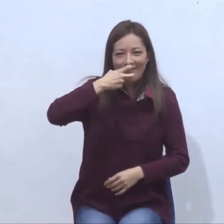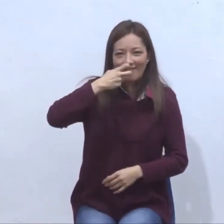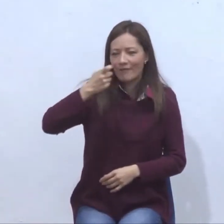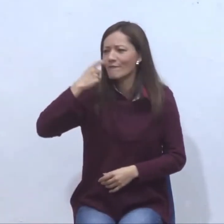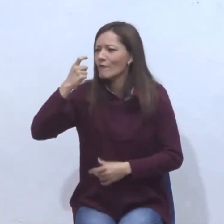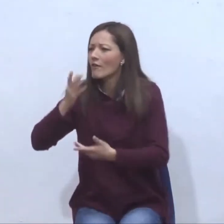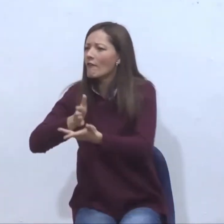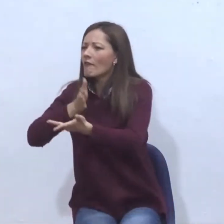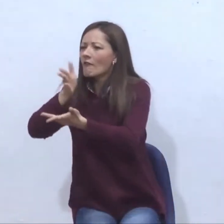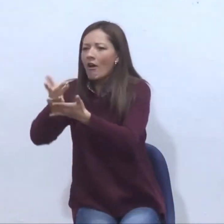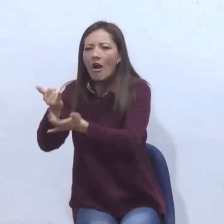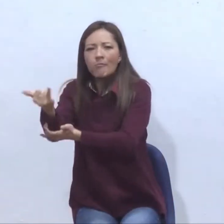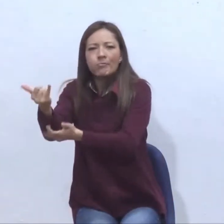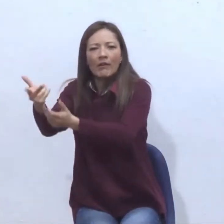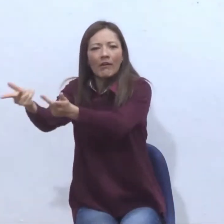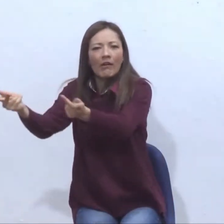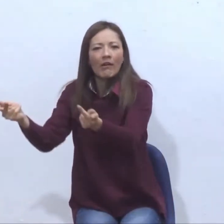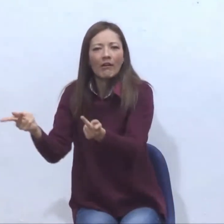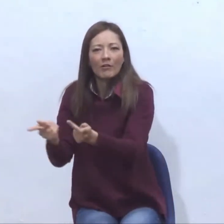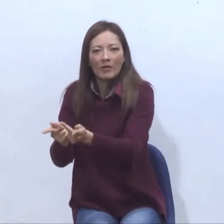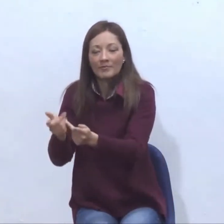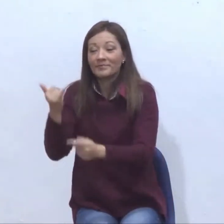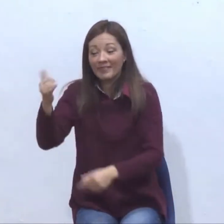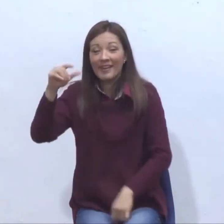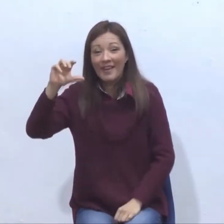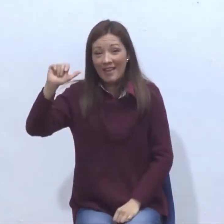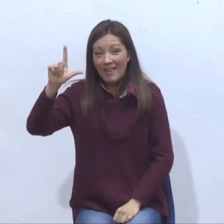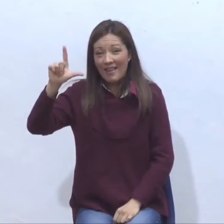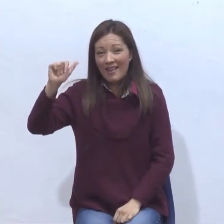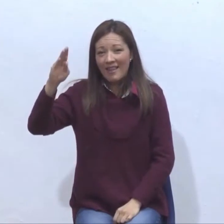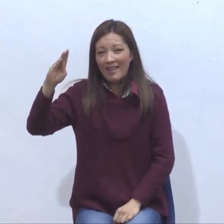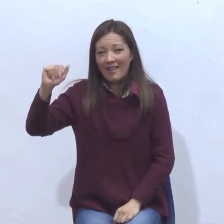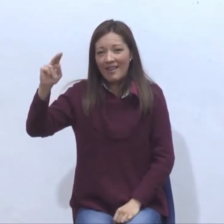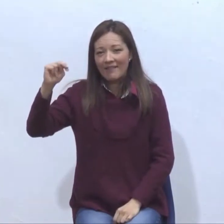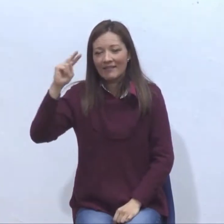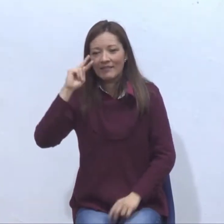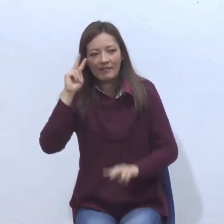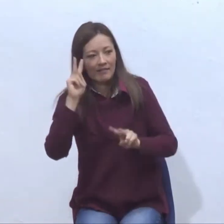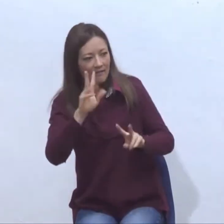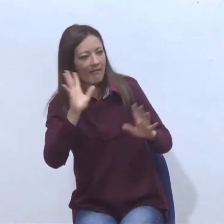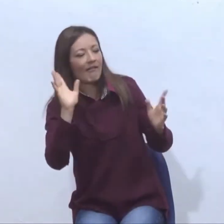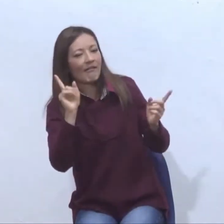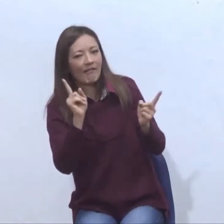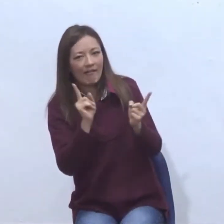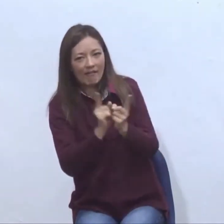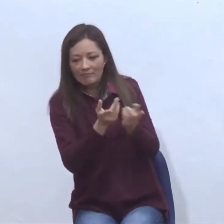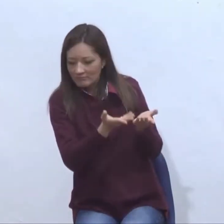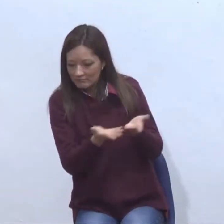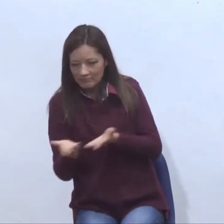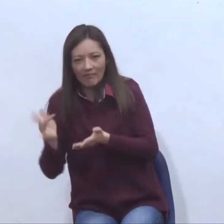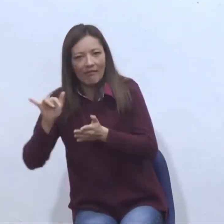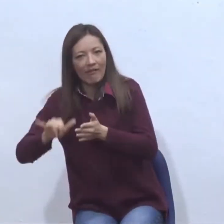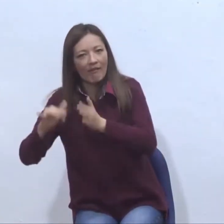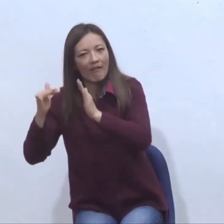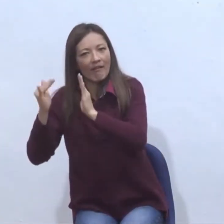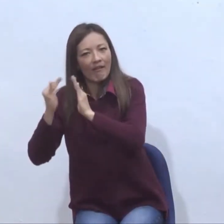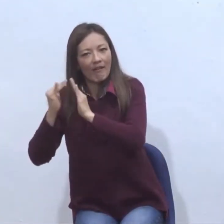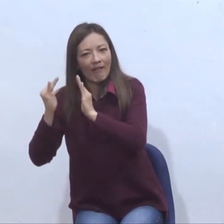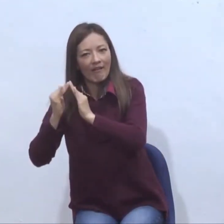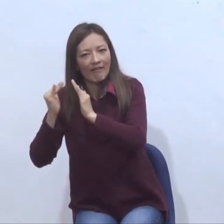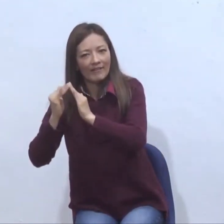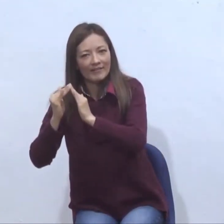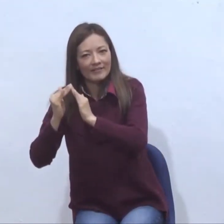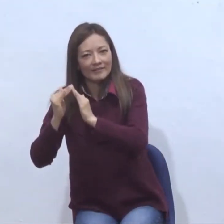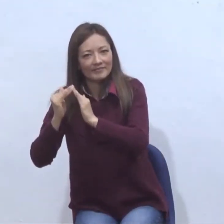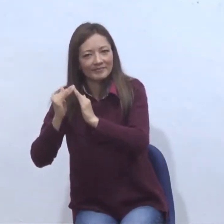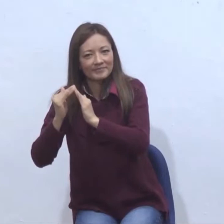ellos al recibirlo y saber que venían de parte de Abraham, querían alojarlo en su casa y que se quedaran. Y este tipo de alojamientos